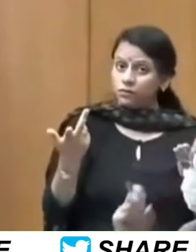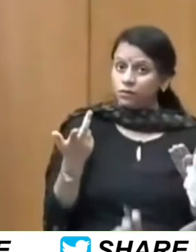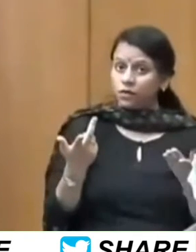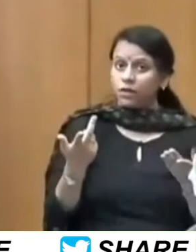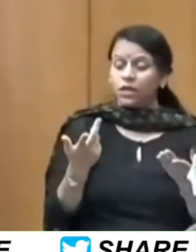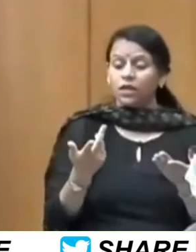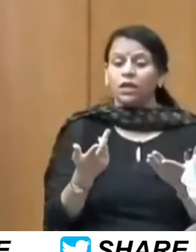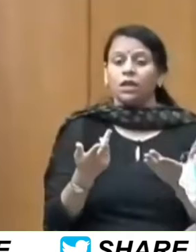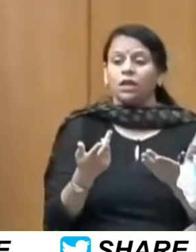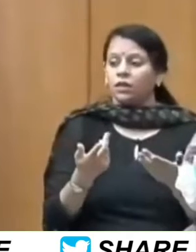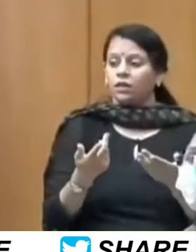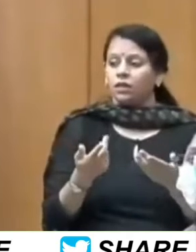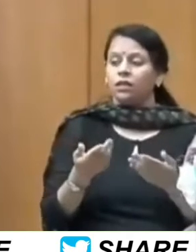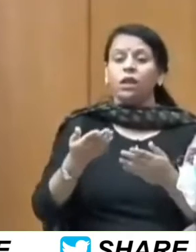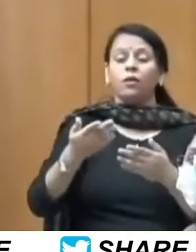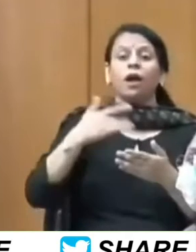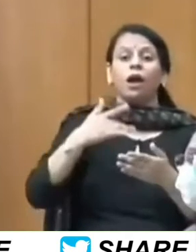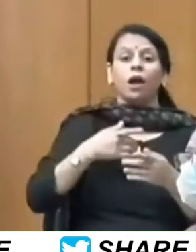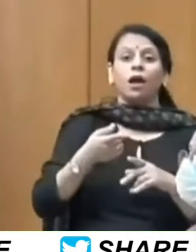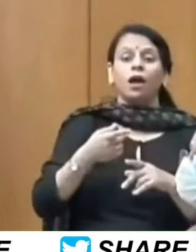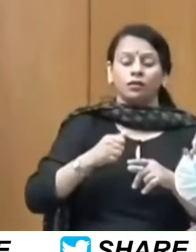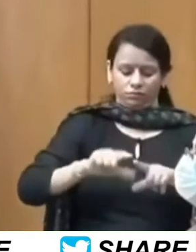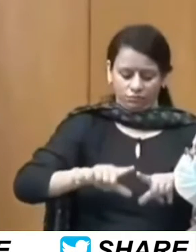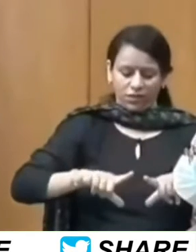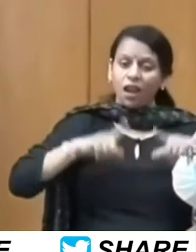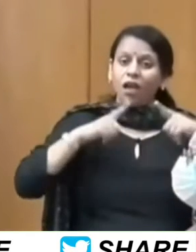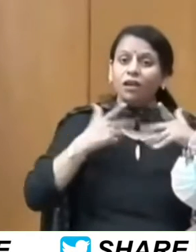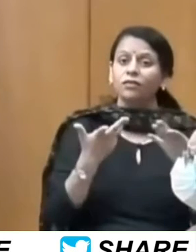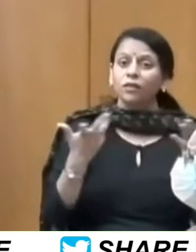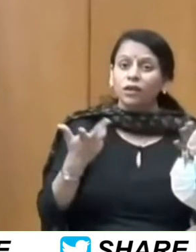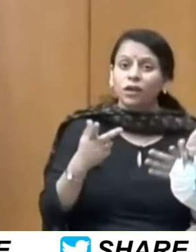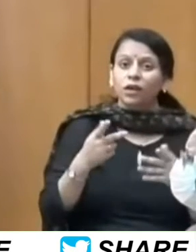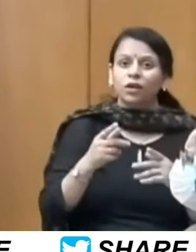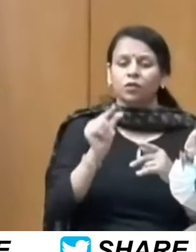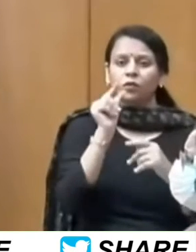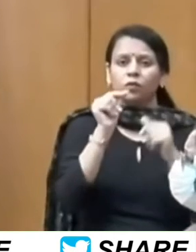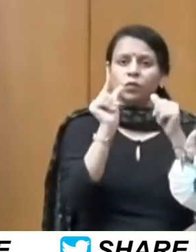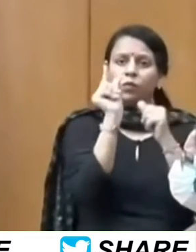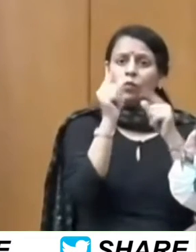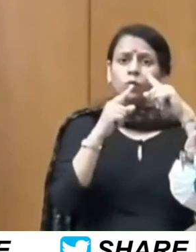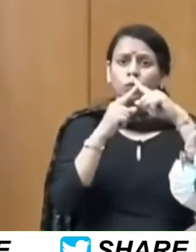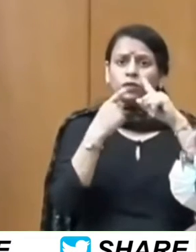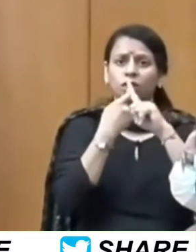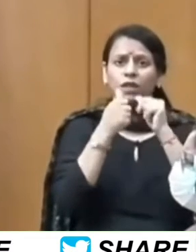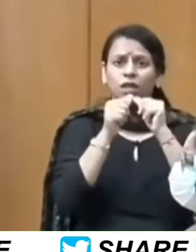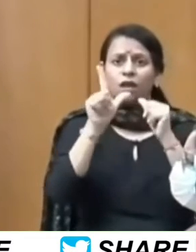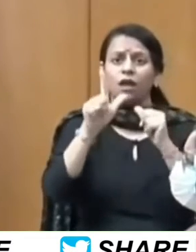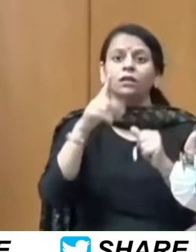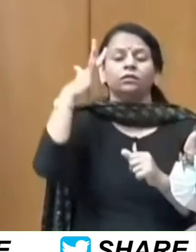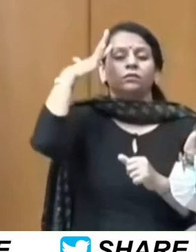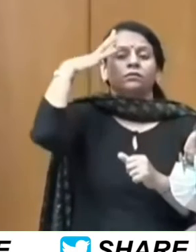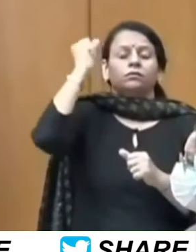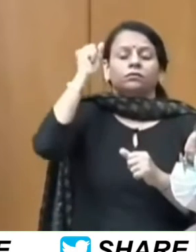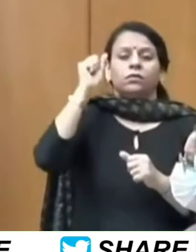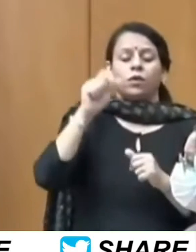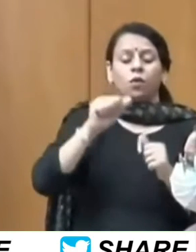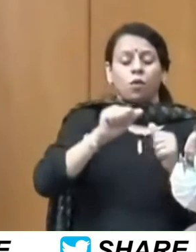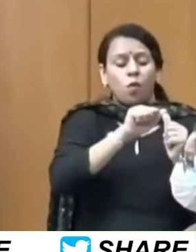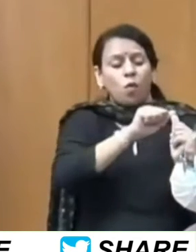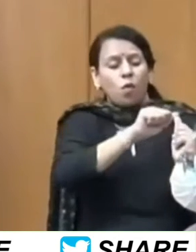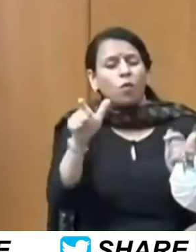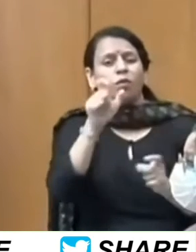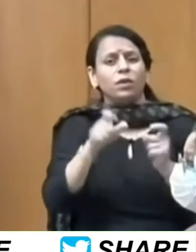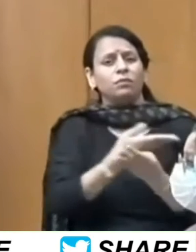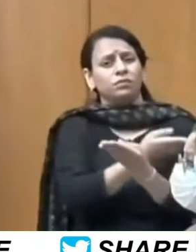या मैं जिस प्रांत से आता हूं उस प्रांत की पंडित उत्कलमणि गोपबंधु दास जी की को याद करता हूं। ये सभी ने